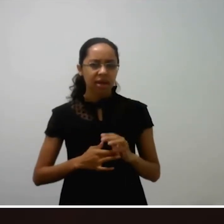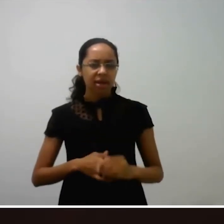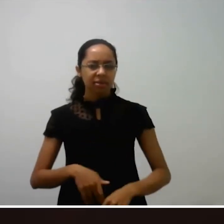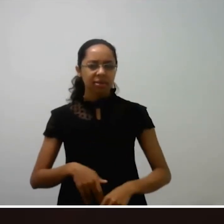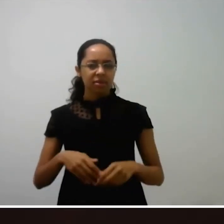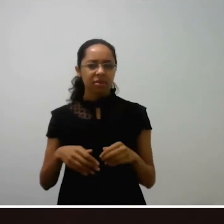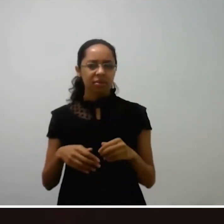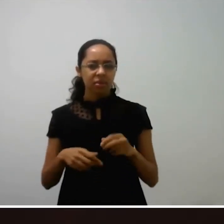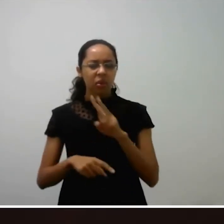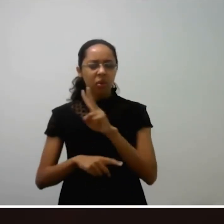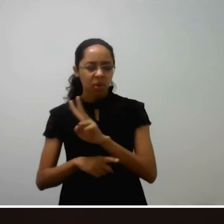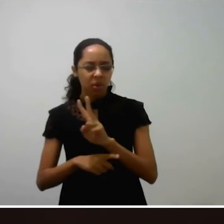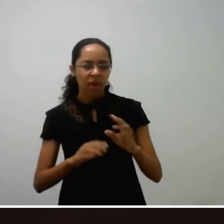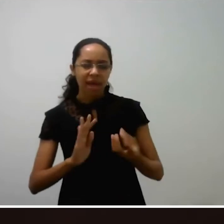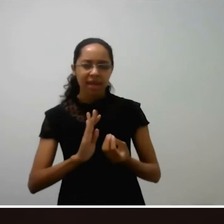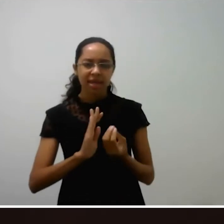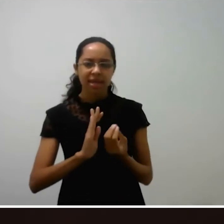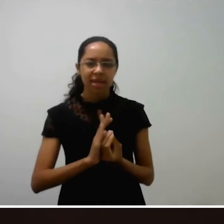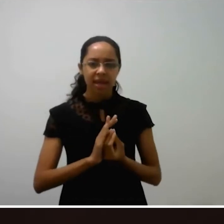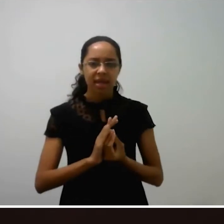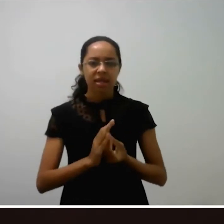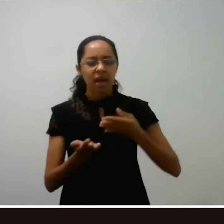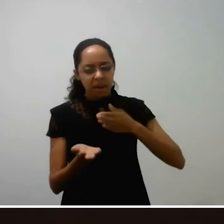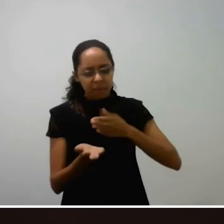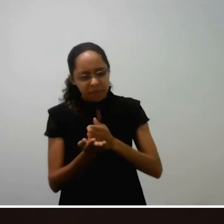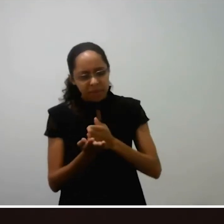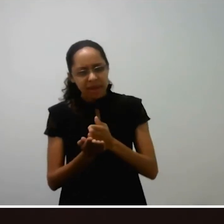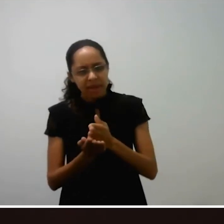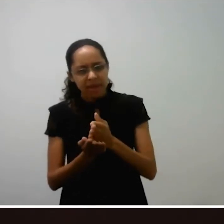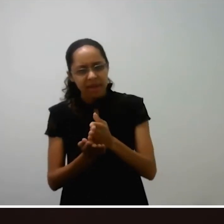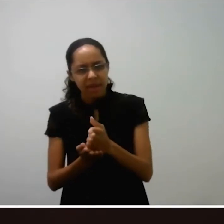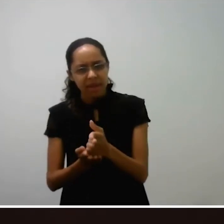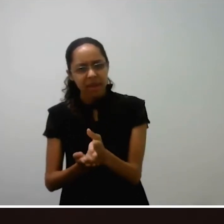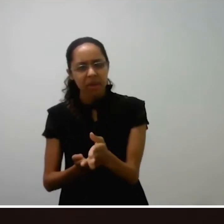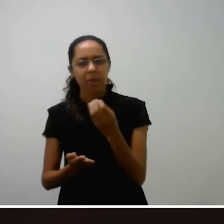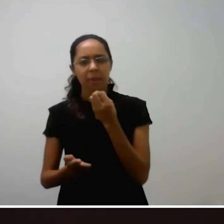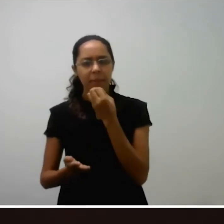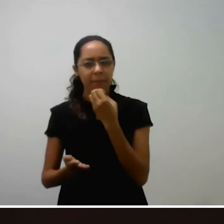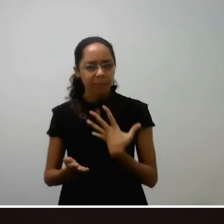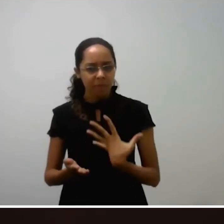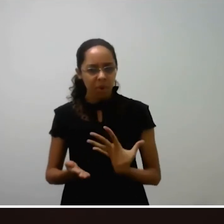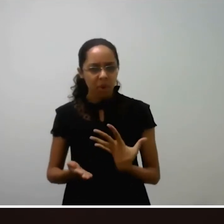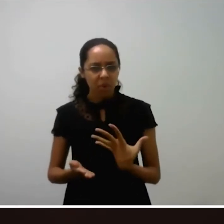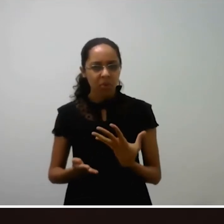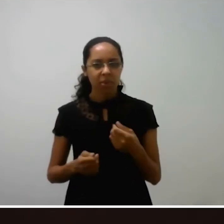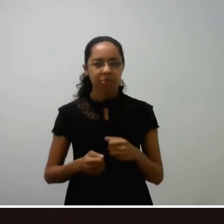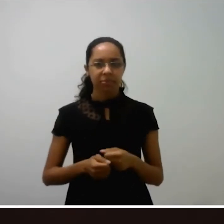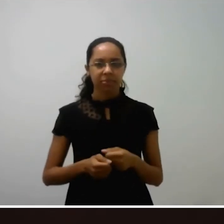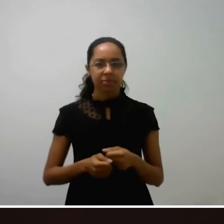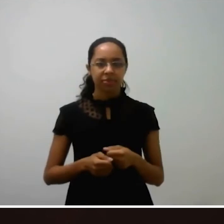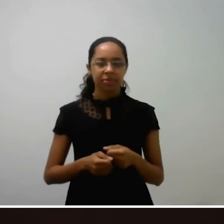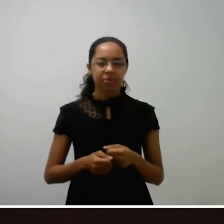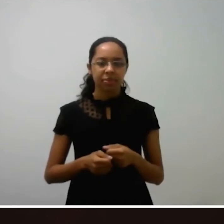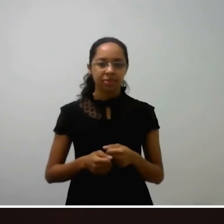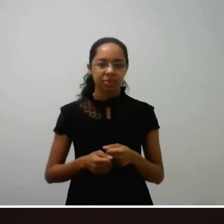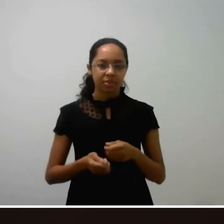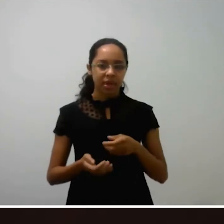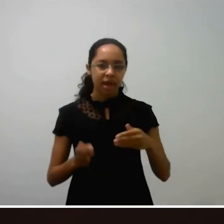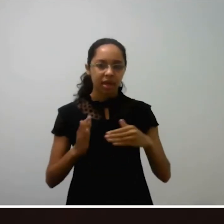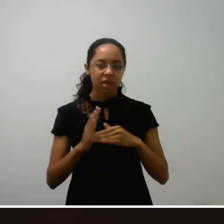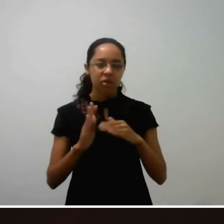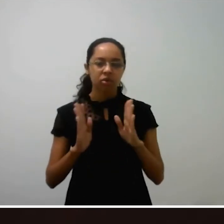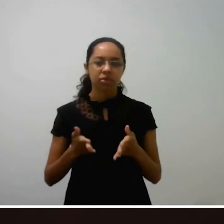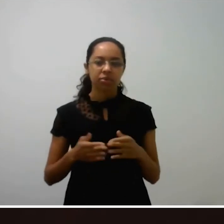erros. Muito antes de Pedro Valdo, houve grupos dissidentes